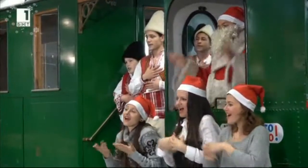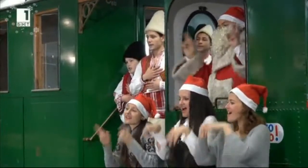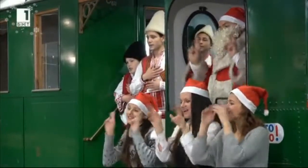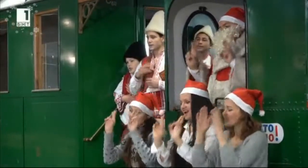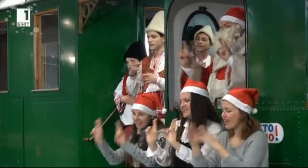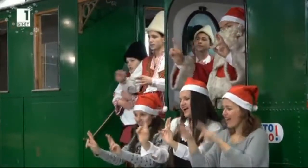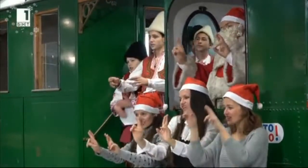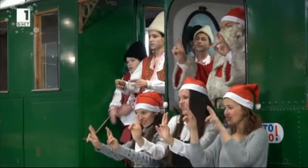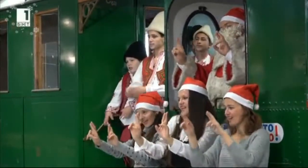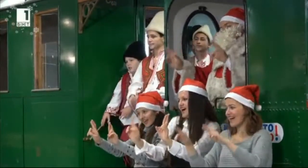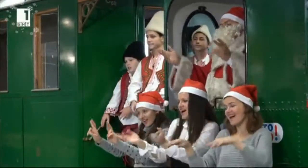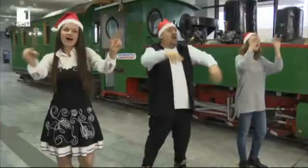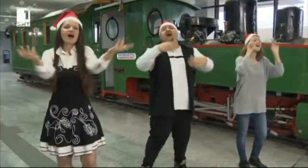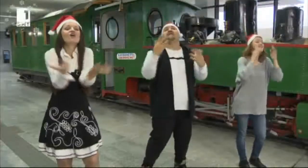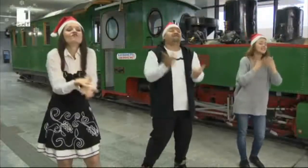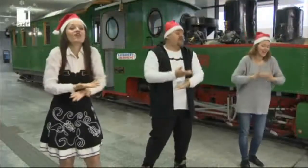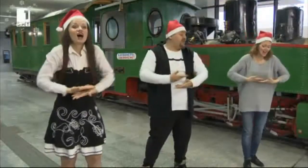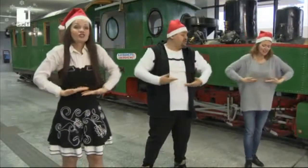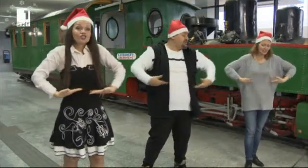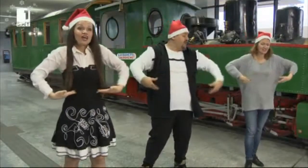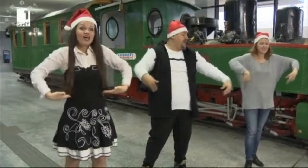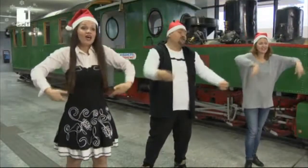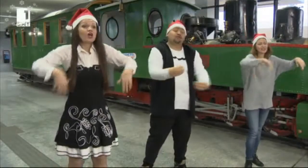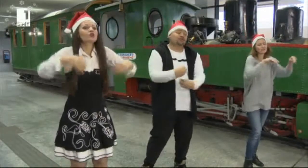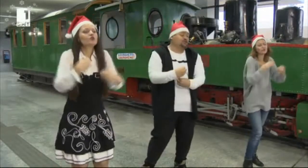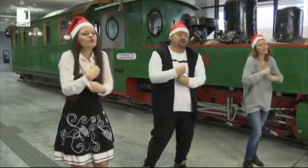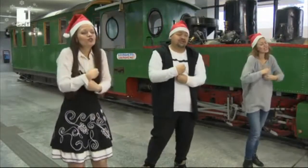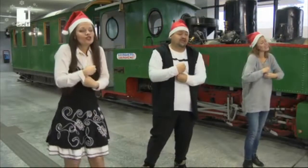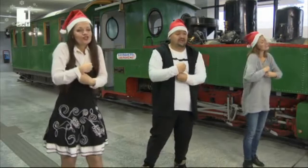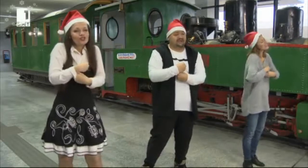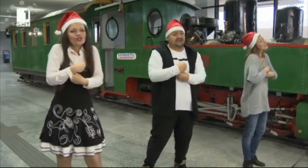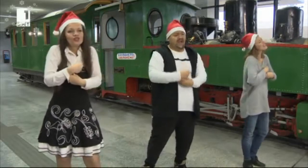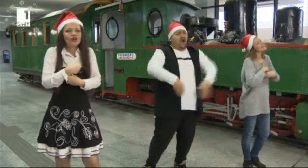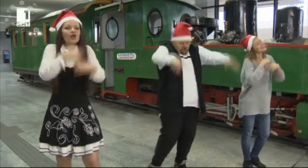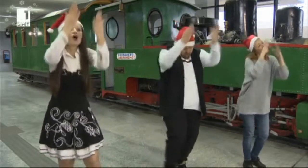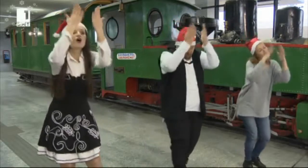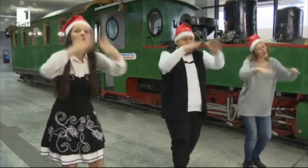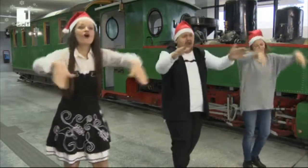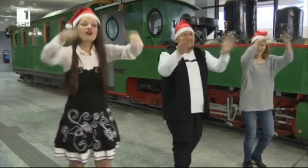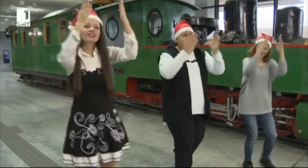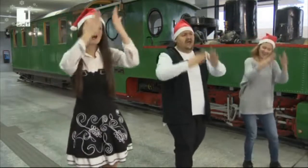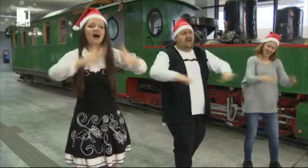надеждата нашите души. Гори, коледа,